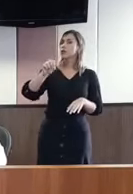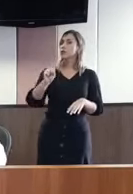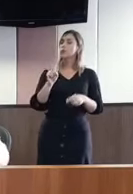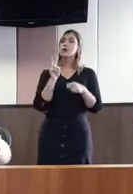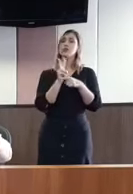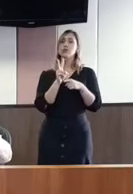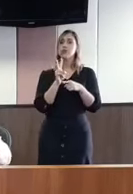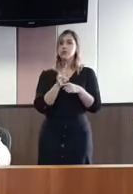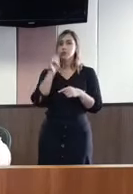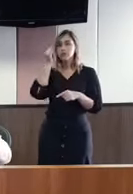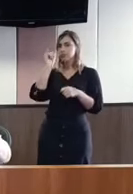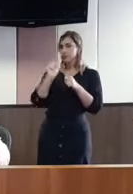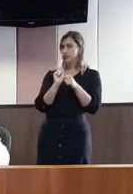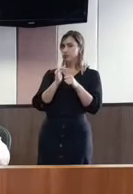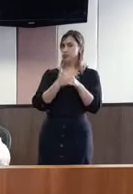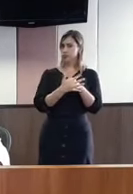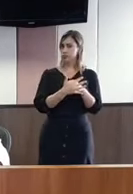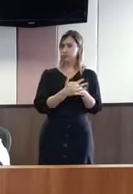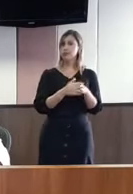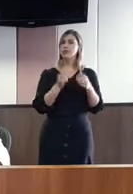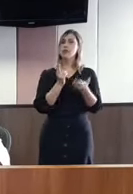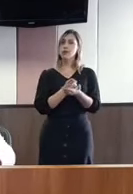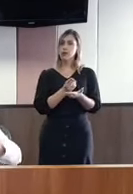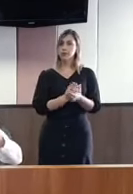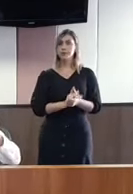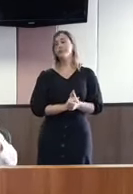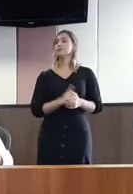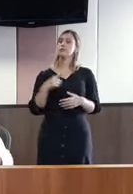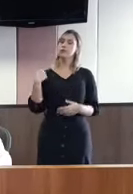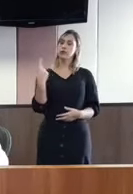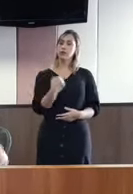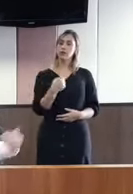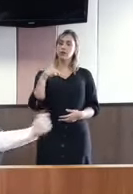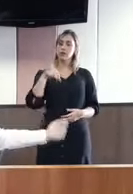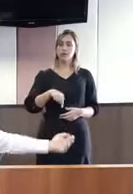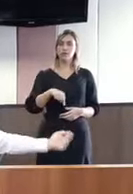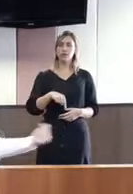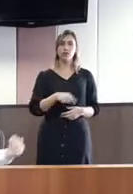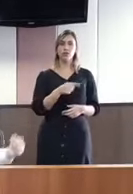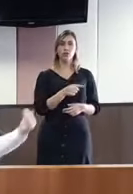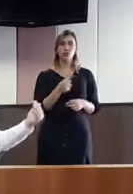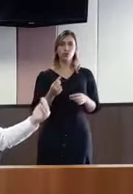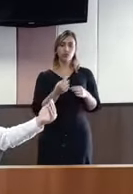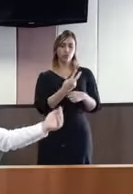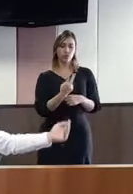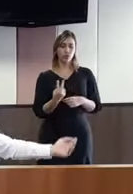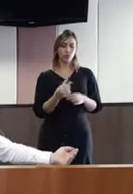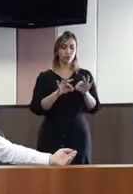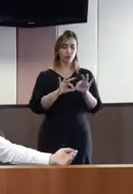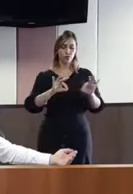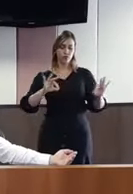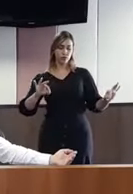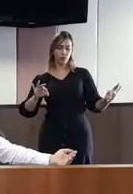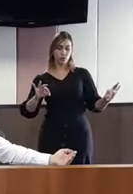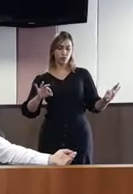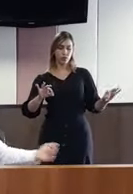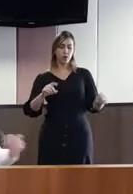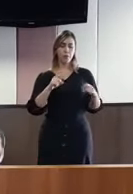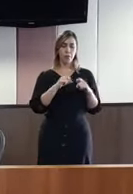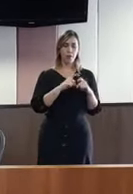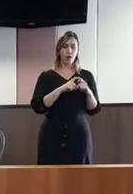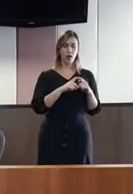tomados para que as coisas continuem acontecendo. Nós estamos aqui, meus amigos, um do lado do outro, dos grandes infectologistas de Mato